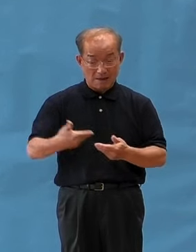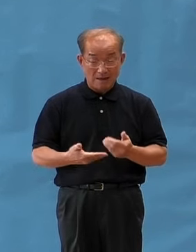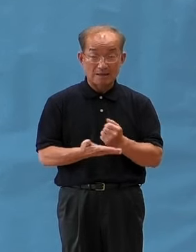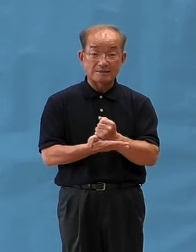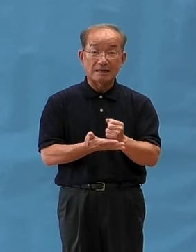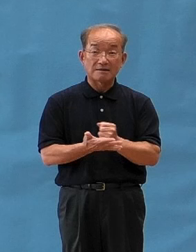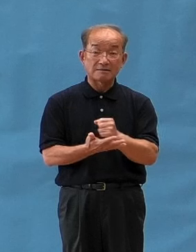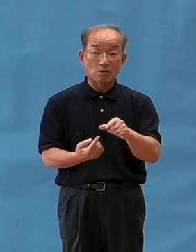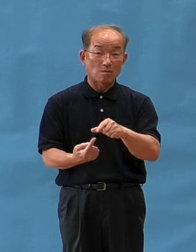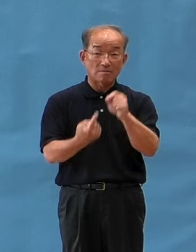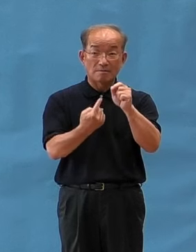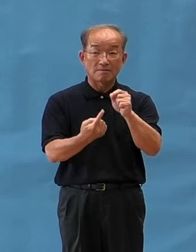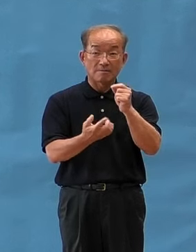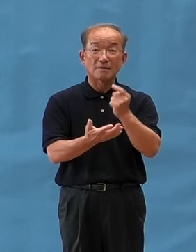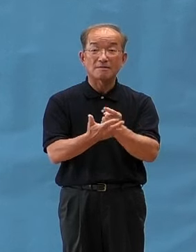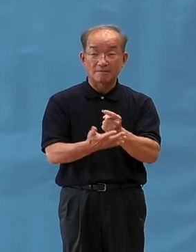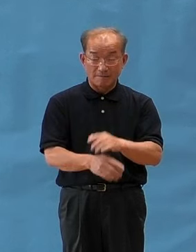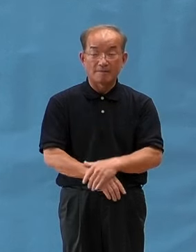思ったところです。